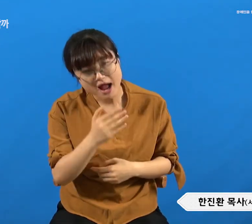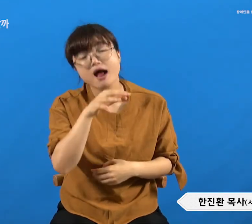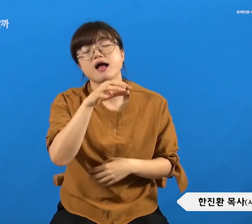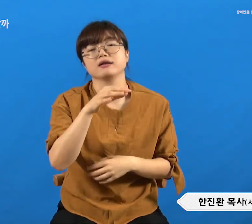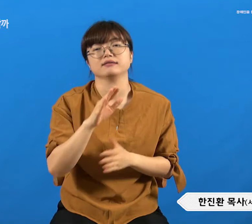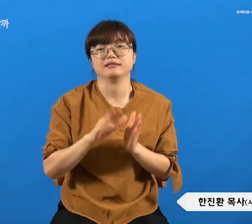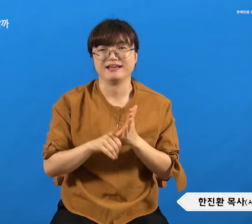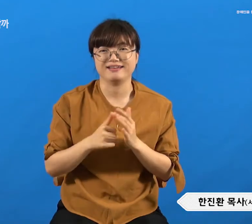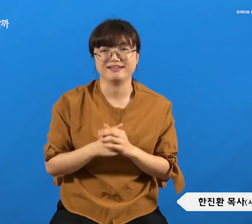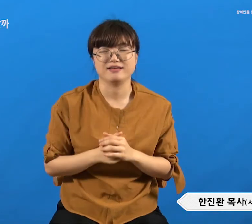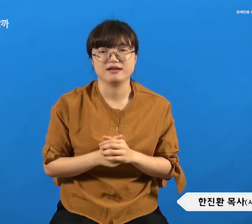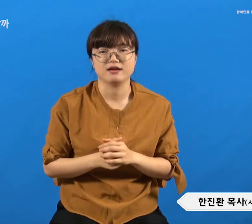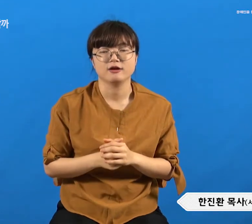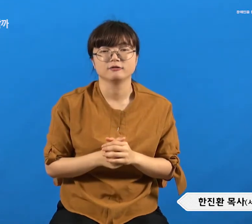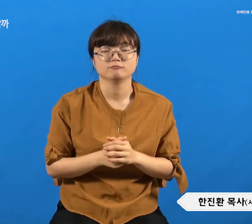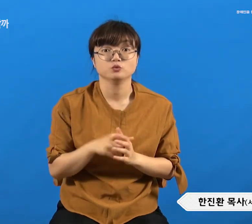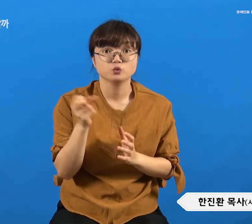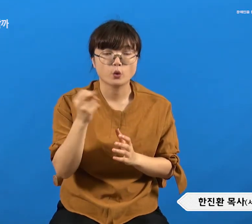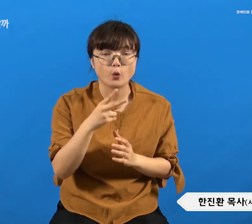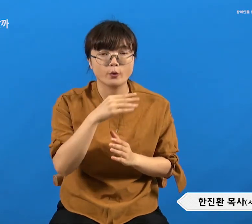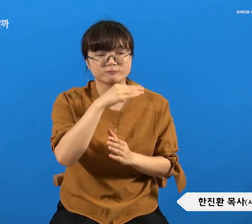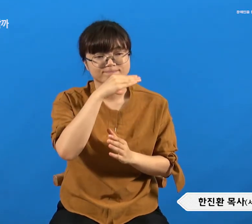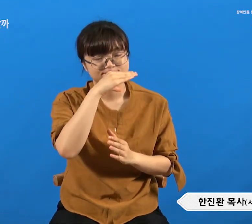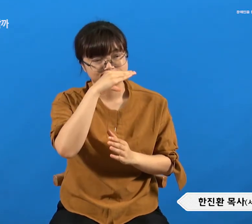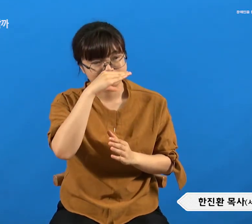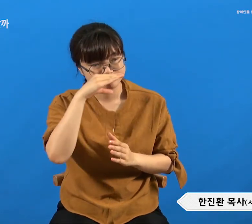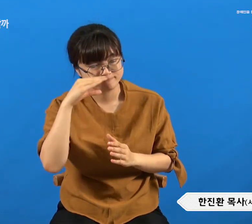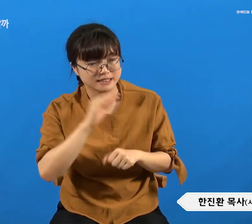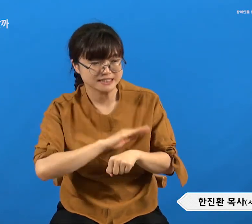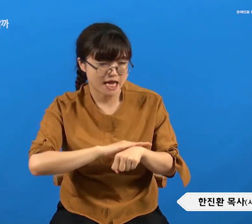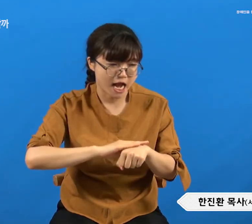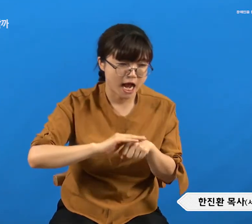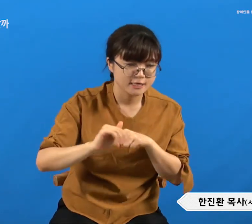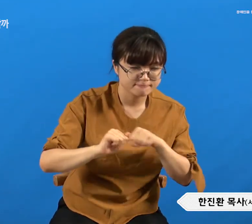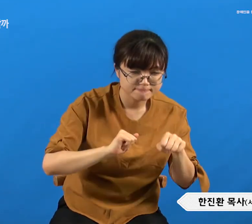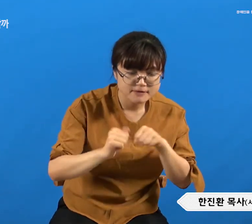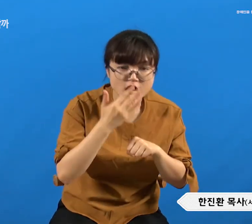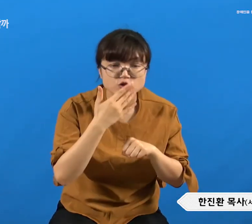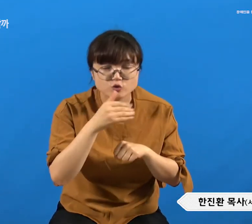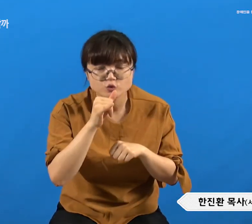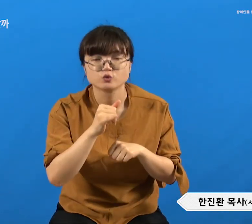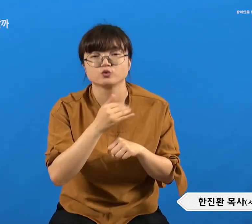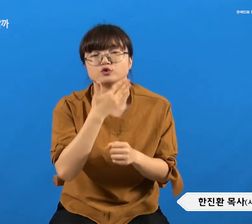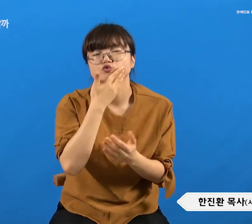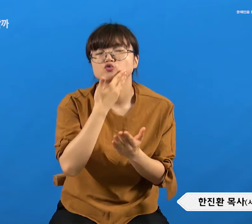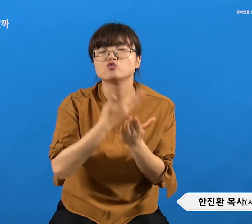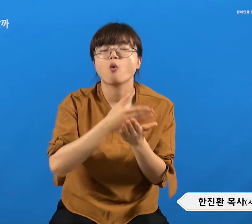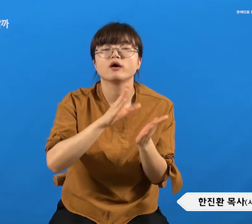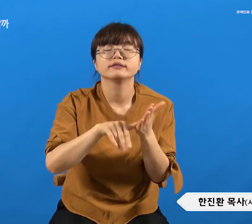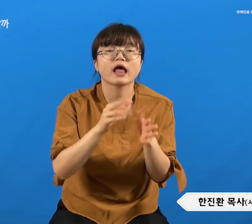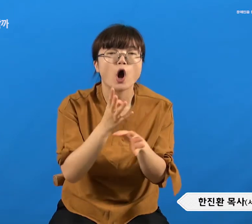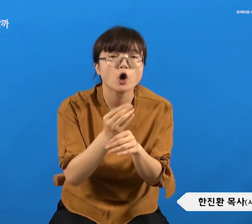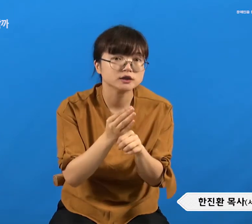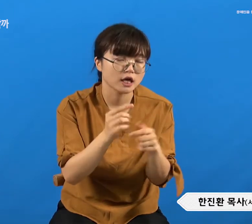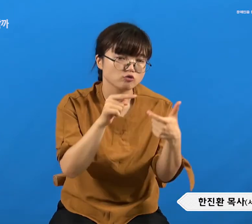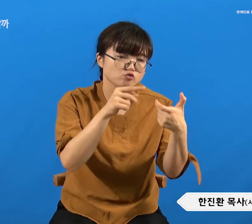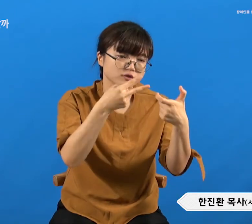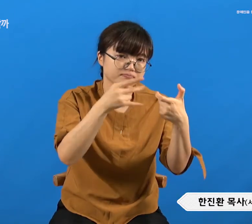수 있고 또 원숙하게 경륜을 펼쳐갈 수 있는 인생의 노른자위와 같은 때가 바로